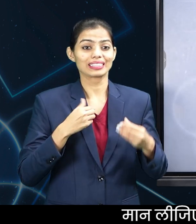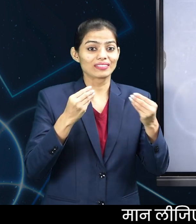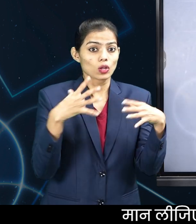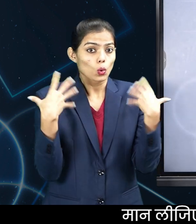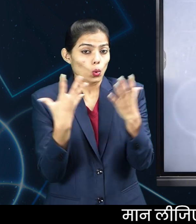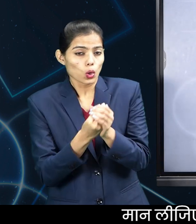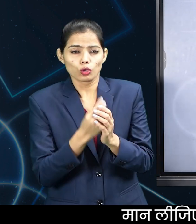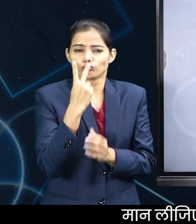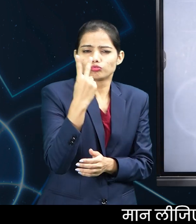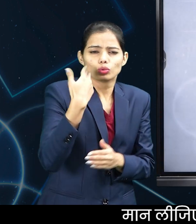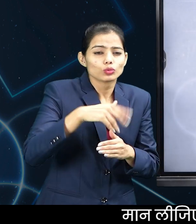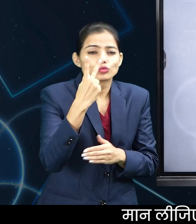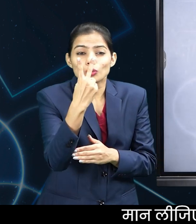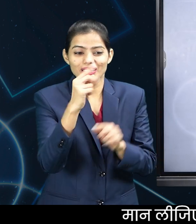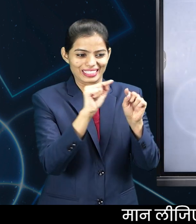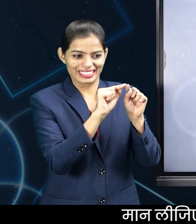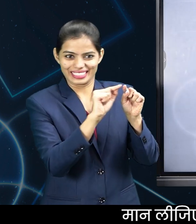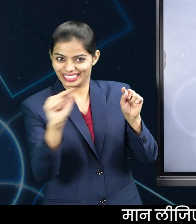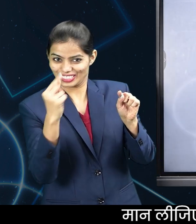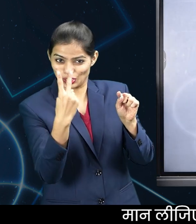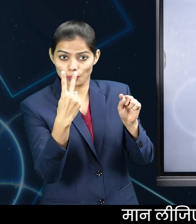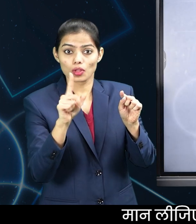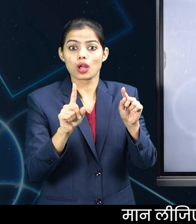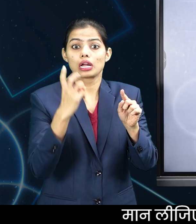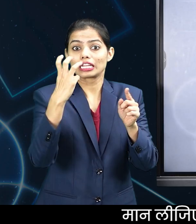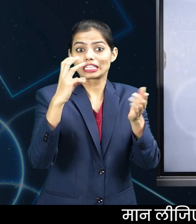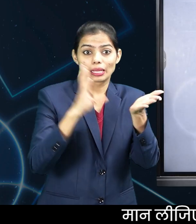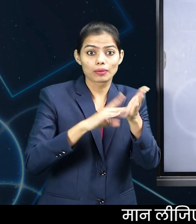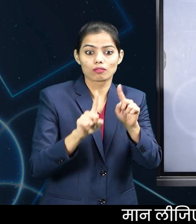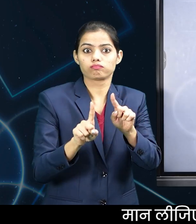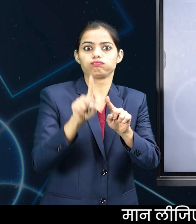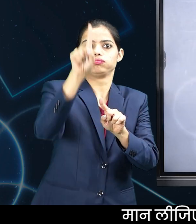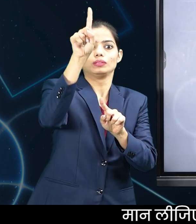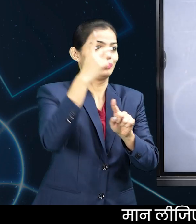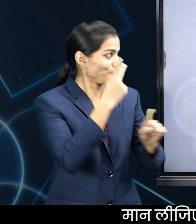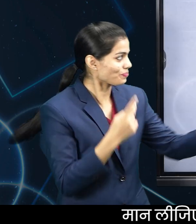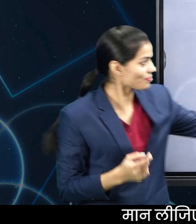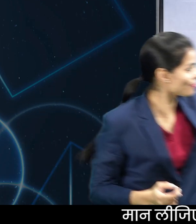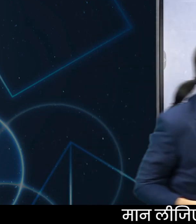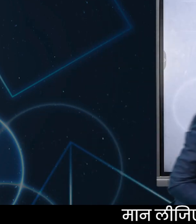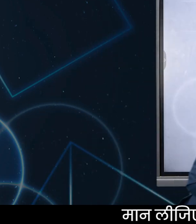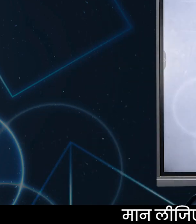मान लीजिए हम दो दाईं ओर और फिर तीन ऊपर जाते हैं।